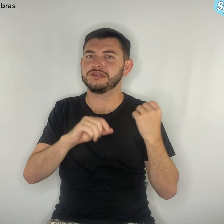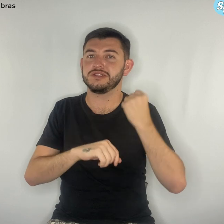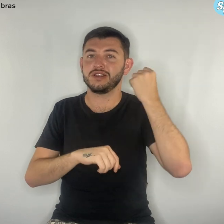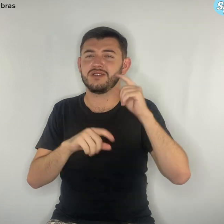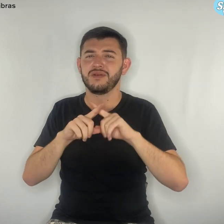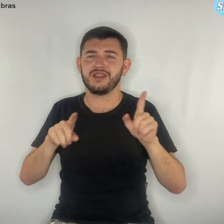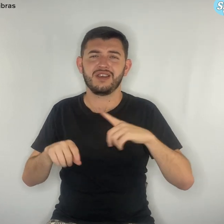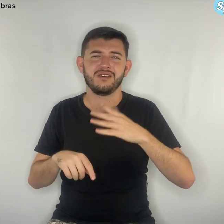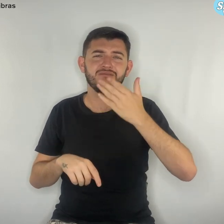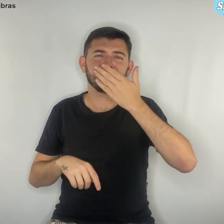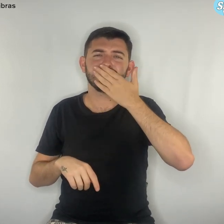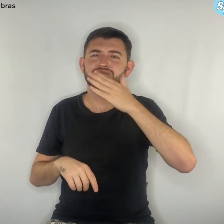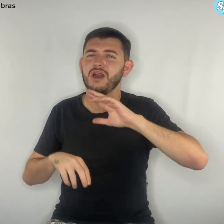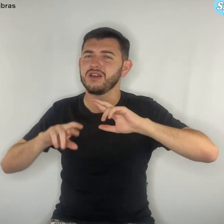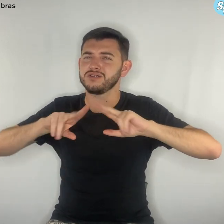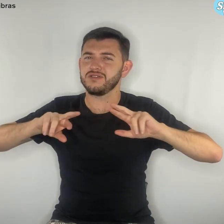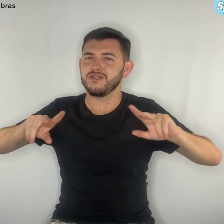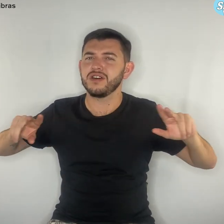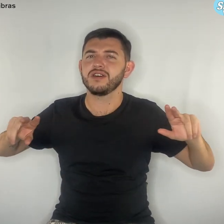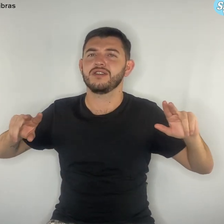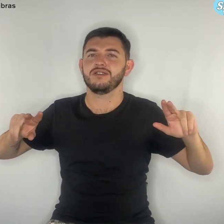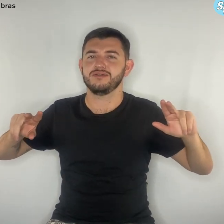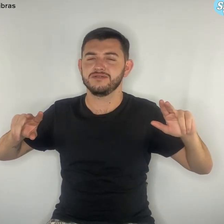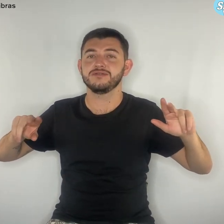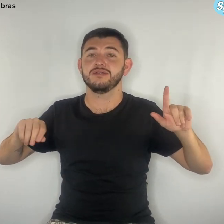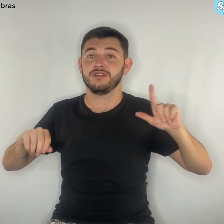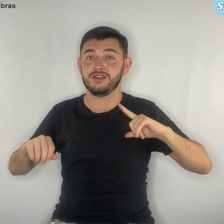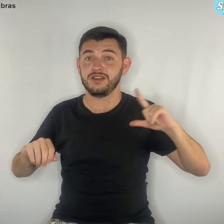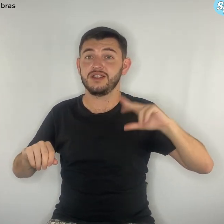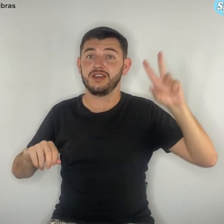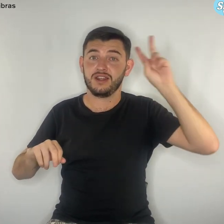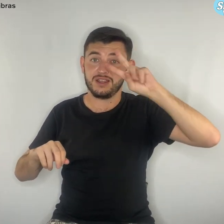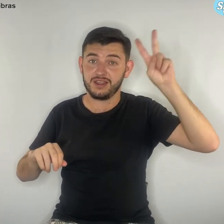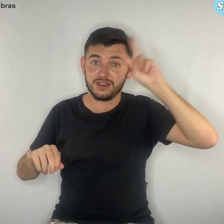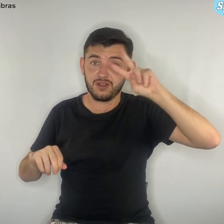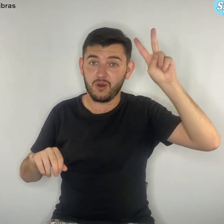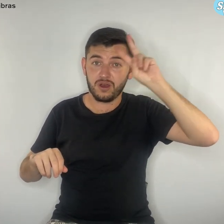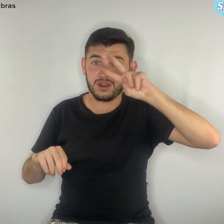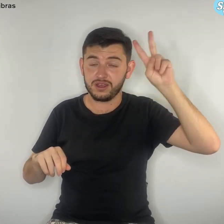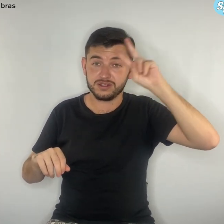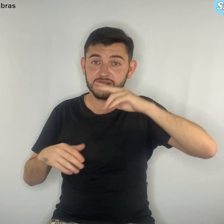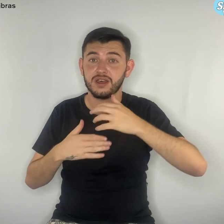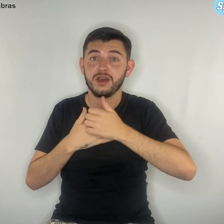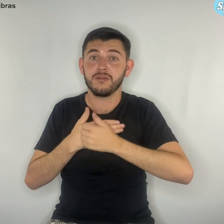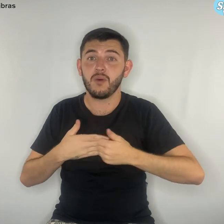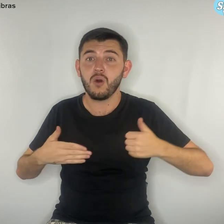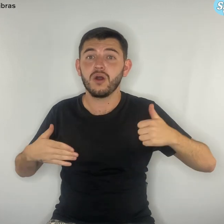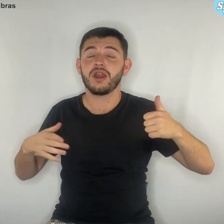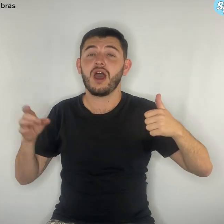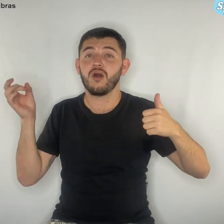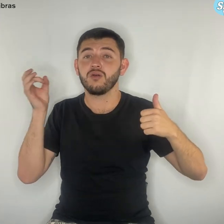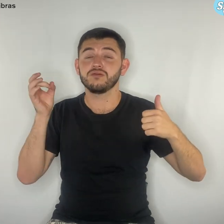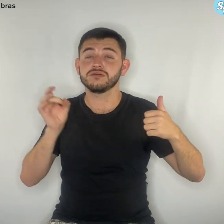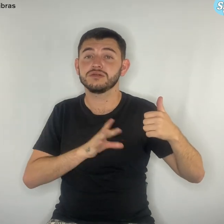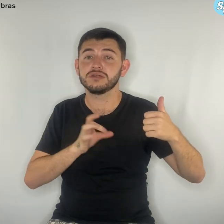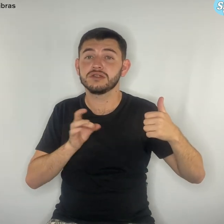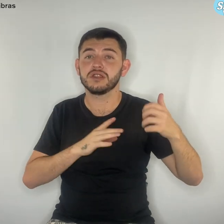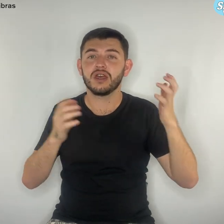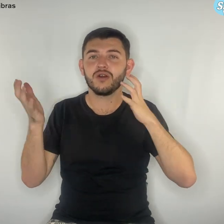extravagantes que povoam as suas histórias de terror moral. O professor doutrinador,